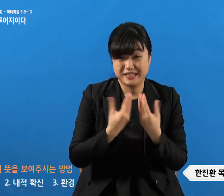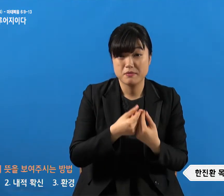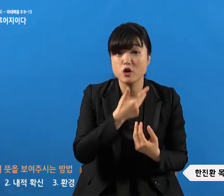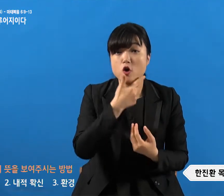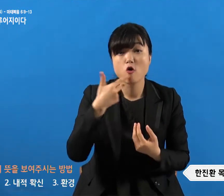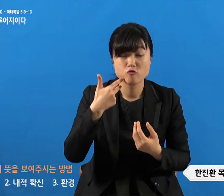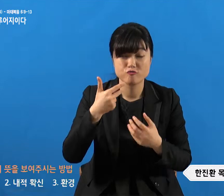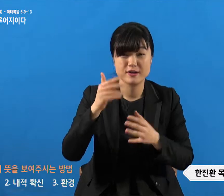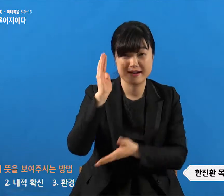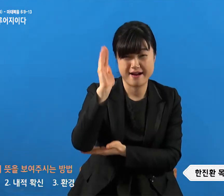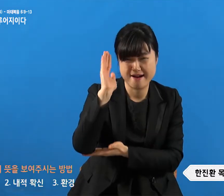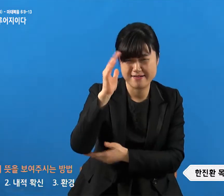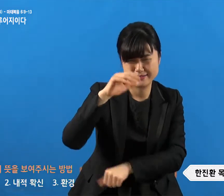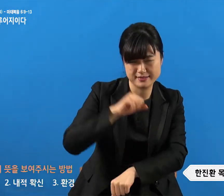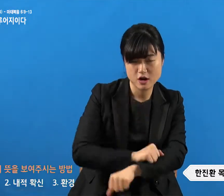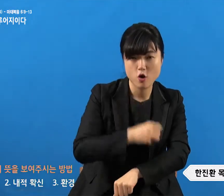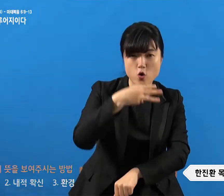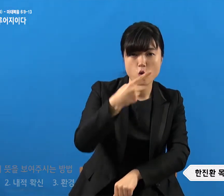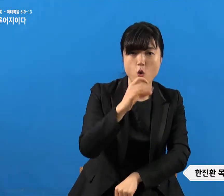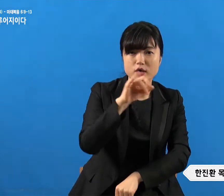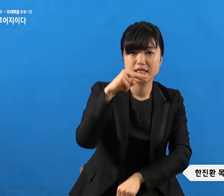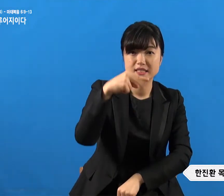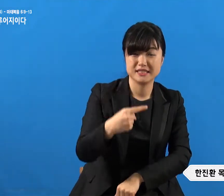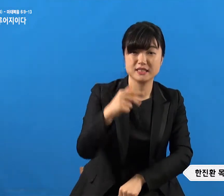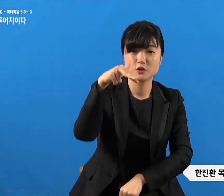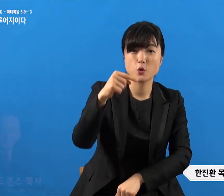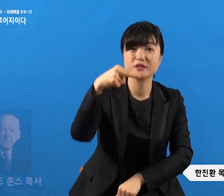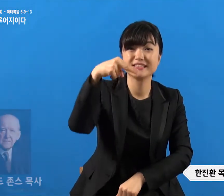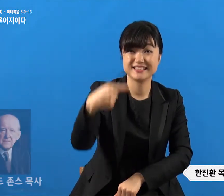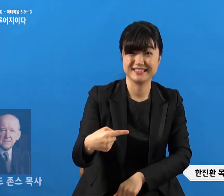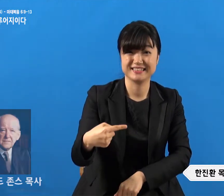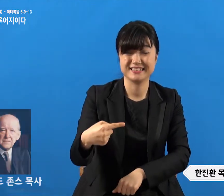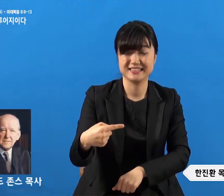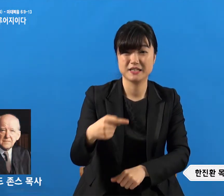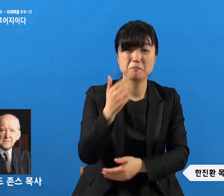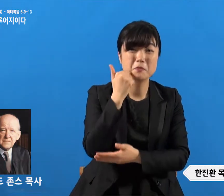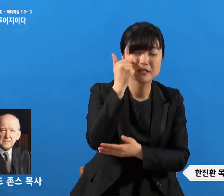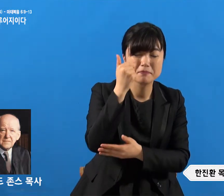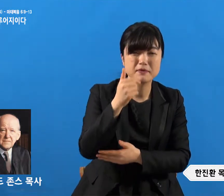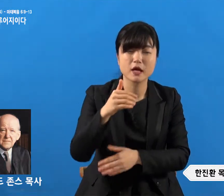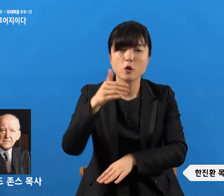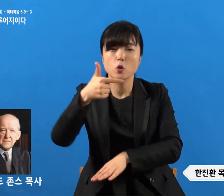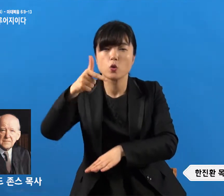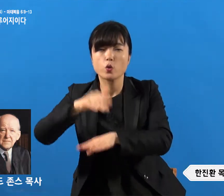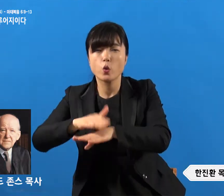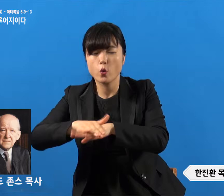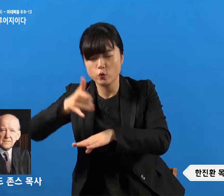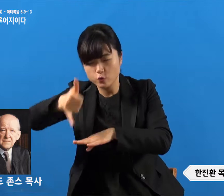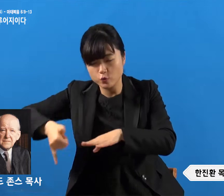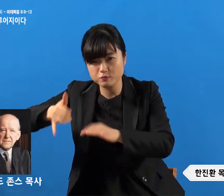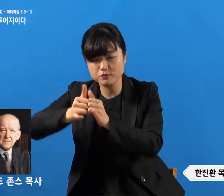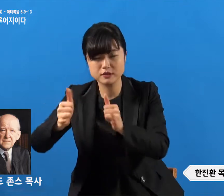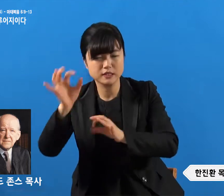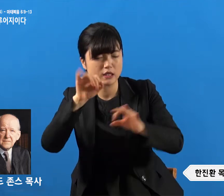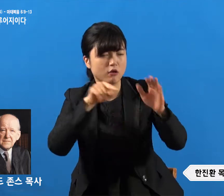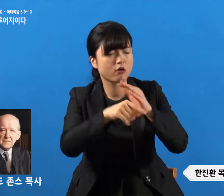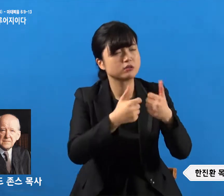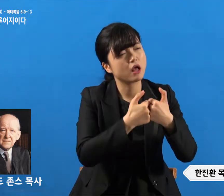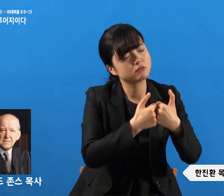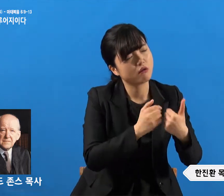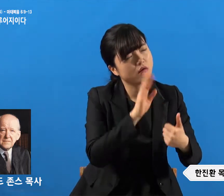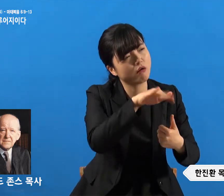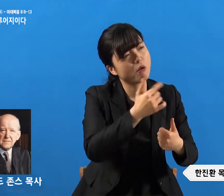영국의 유명한 강해 설교자 로이드 존스 목사님에게 농부가 찾아와서 상담을 하겠다고 합니다.